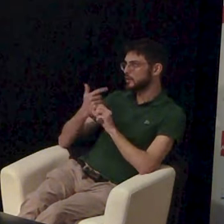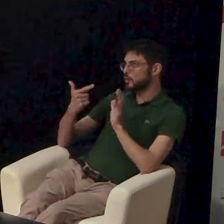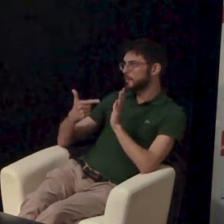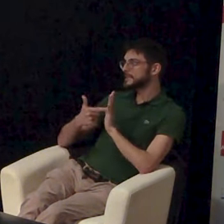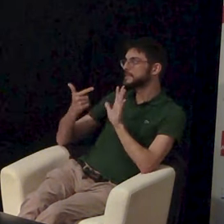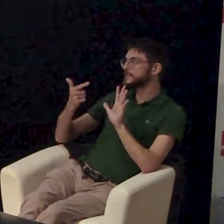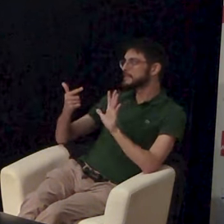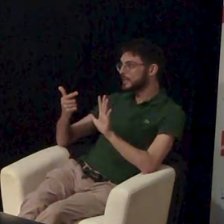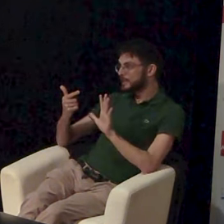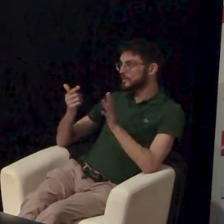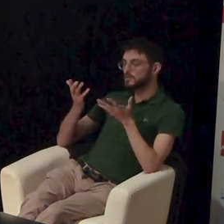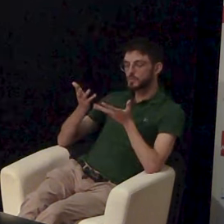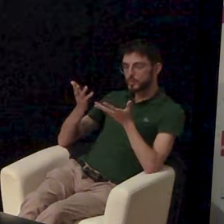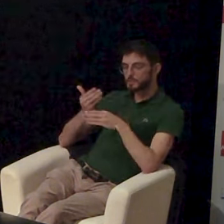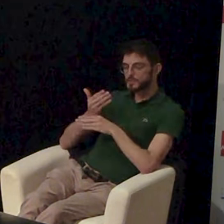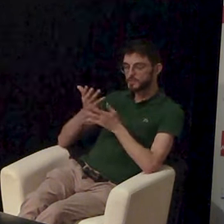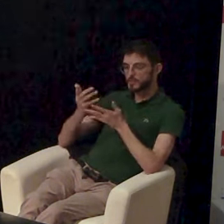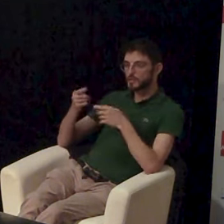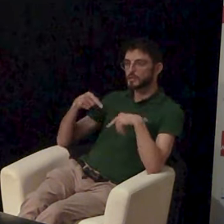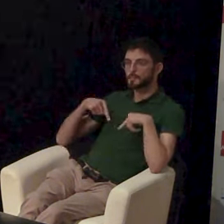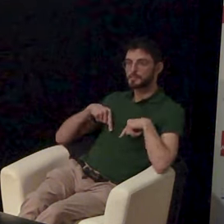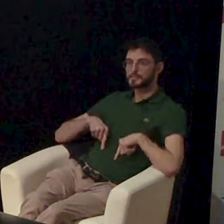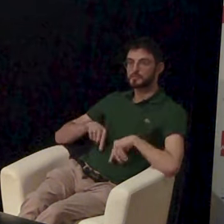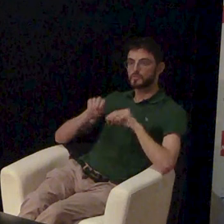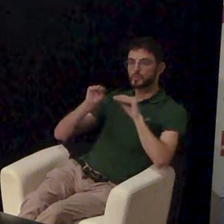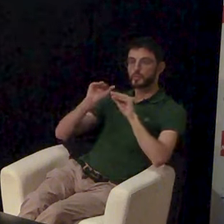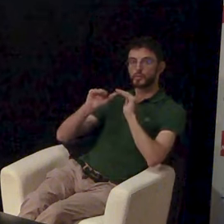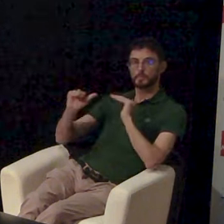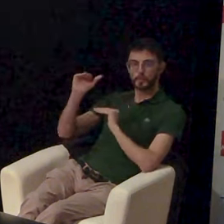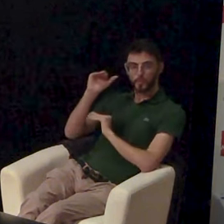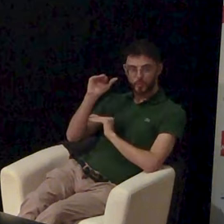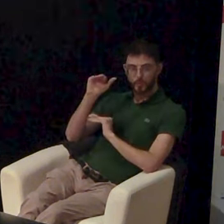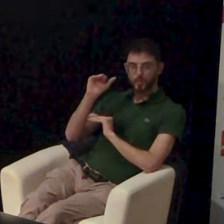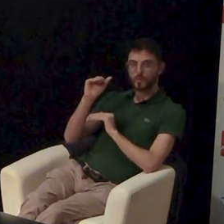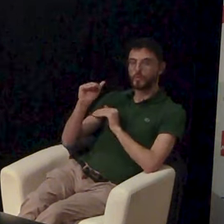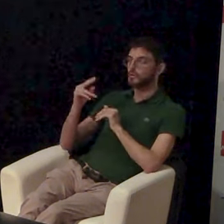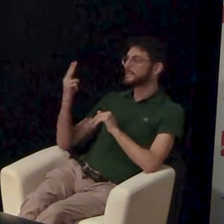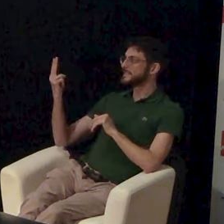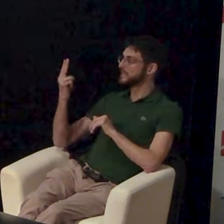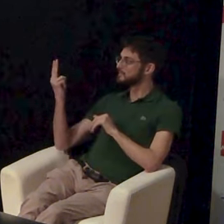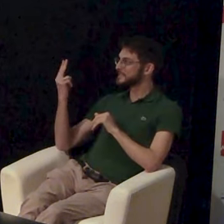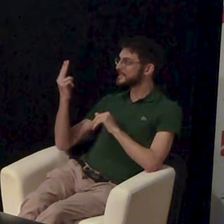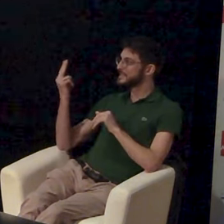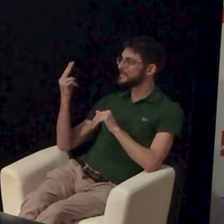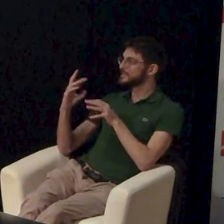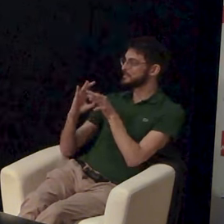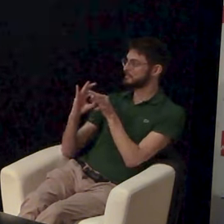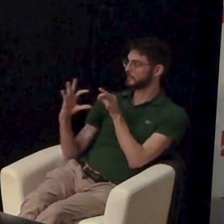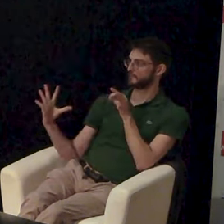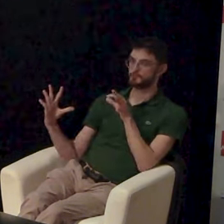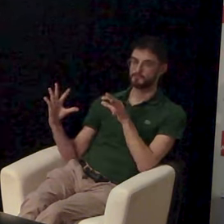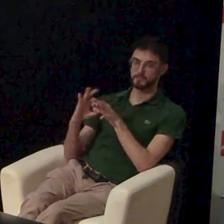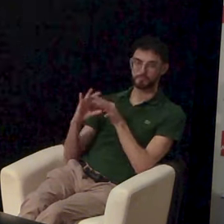une accessibilité. Et en 2007, le ministre de l'Éducation supérieure